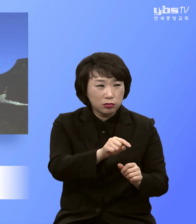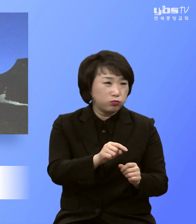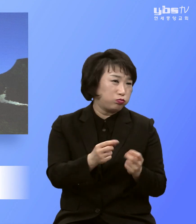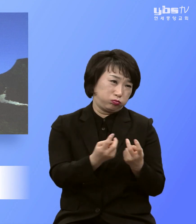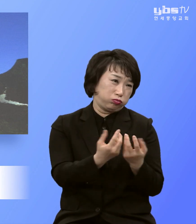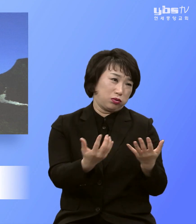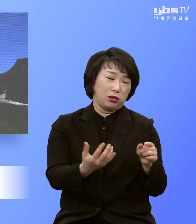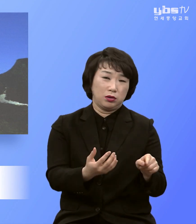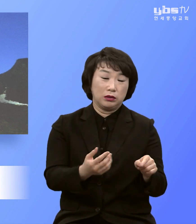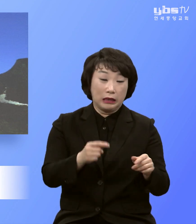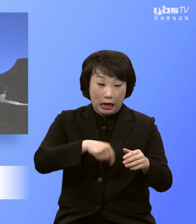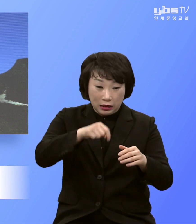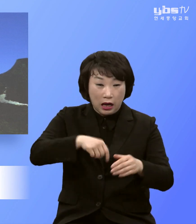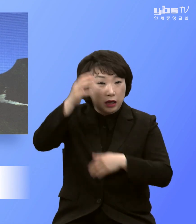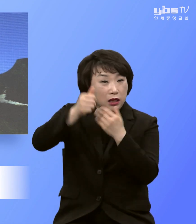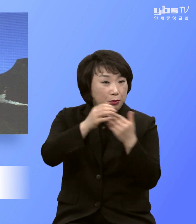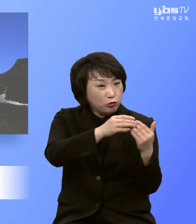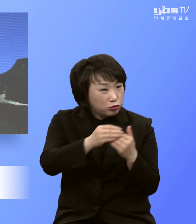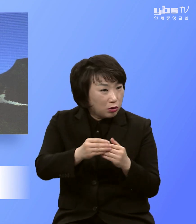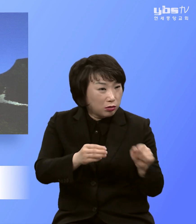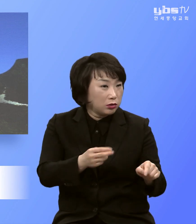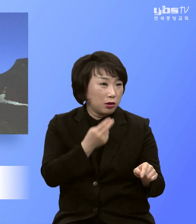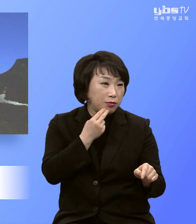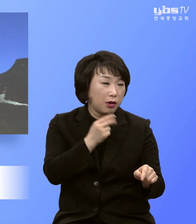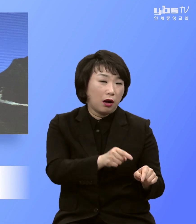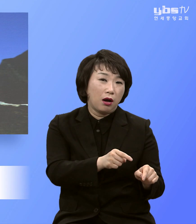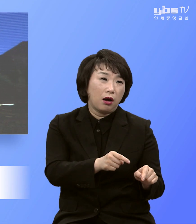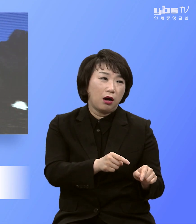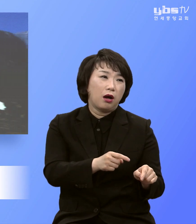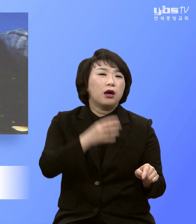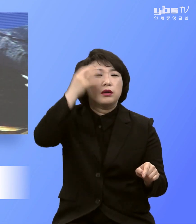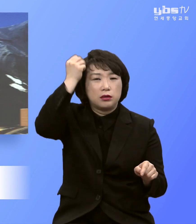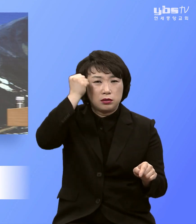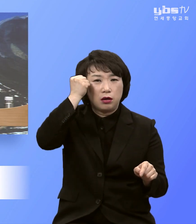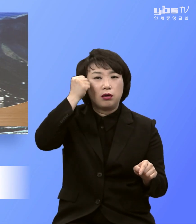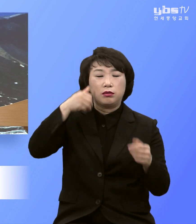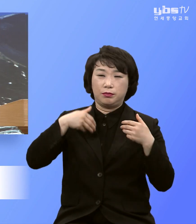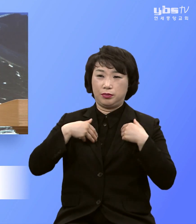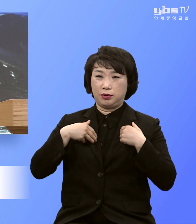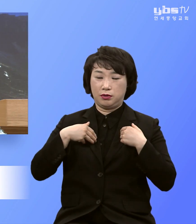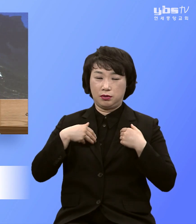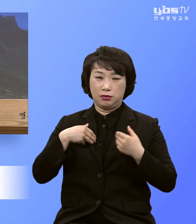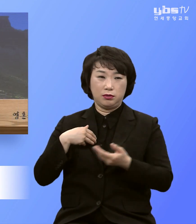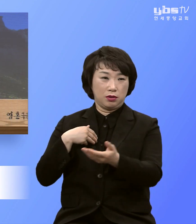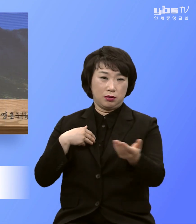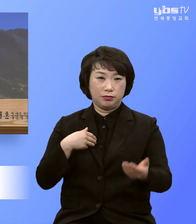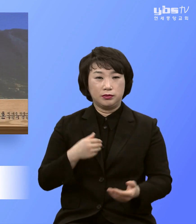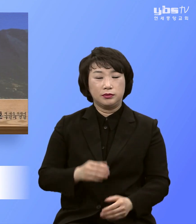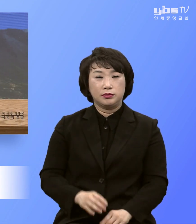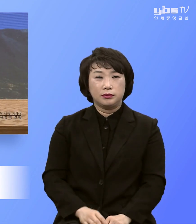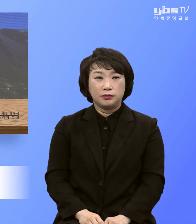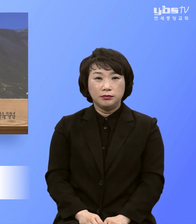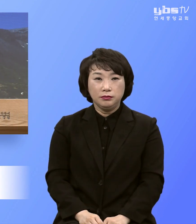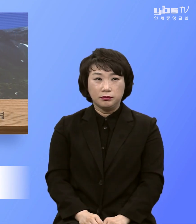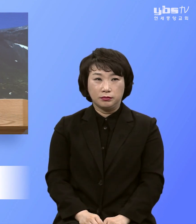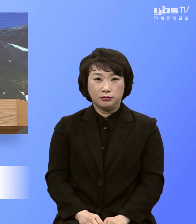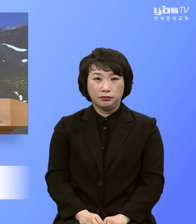내 속에 하나님이 경영자는 될 수 없다는 사실을 우리는 분명하고 확실하게 깨달아야 된다.